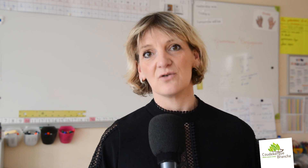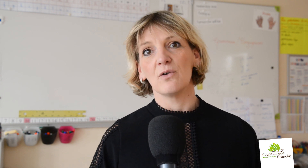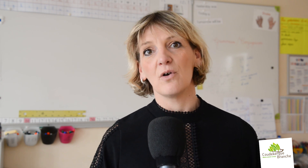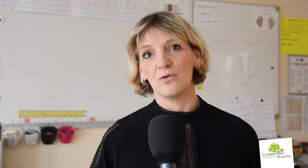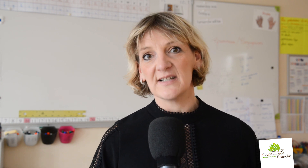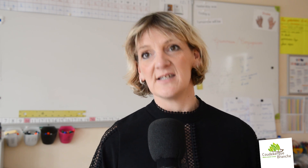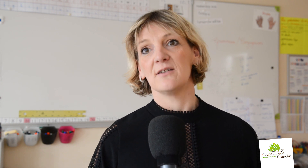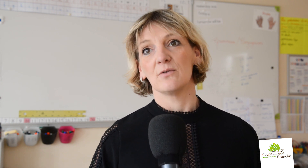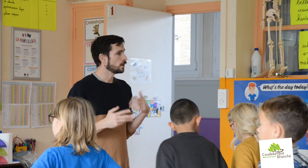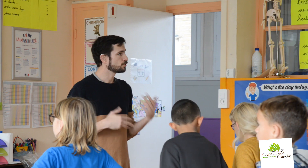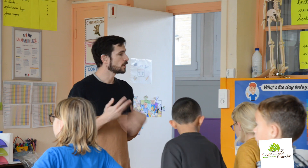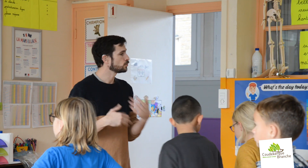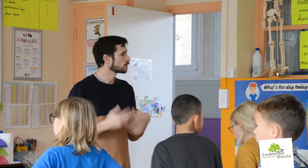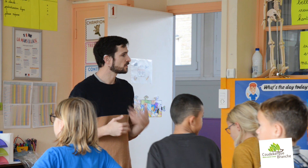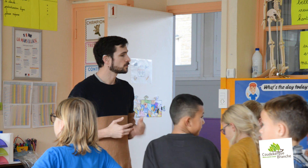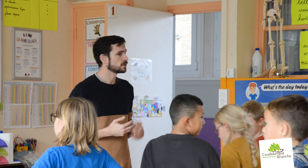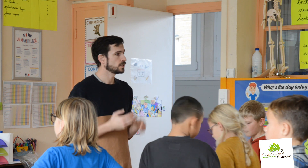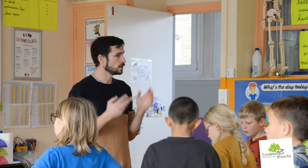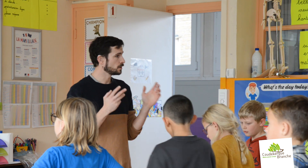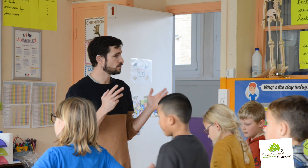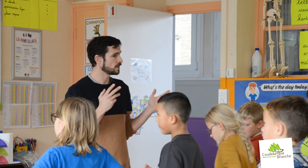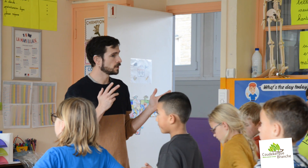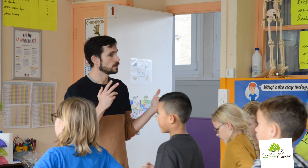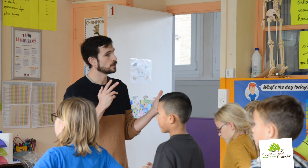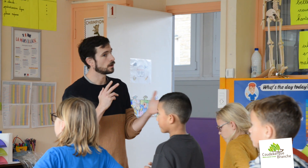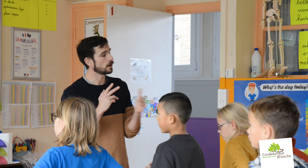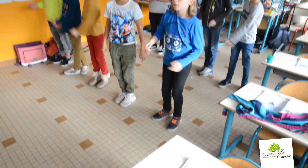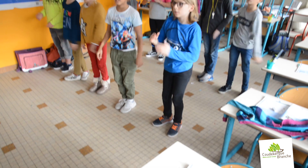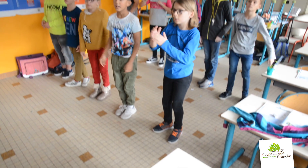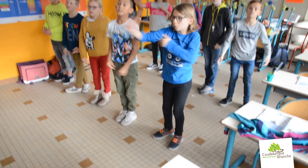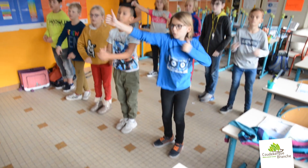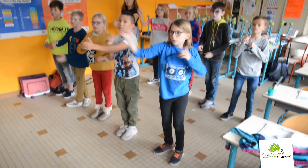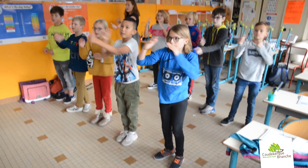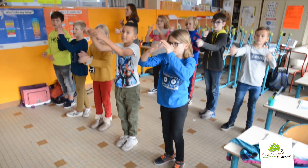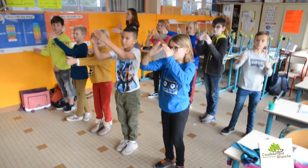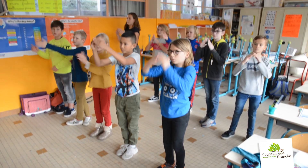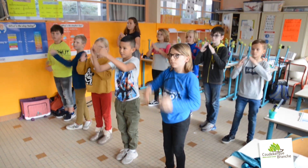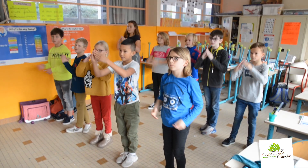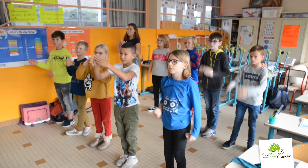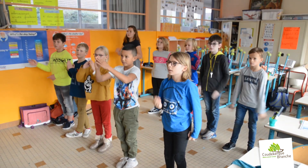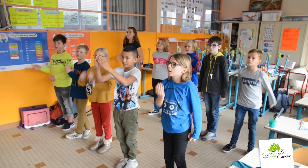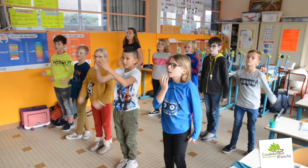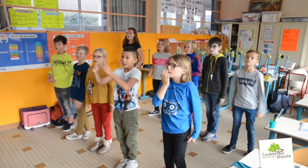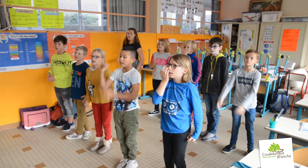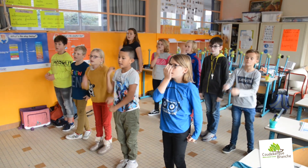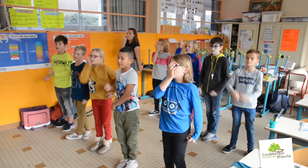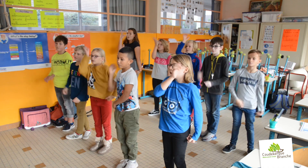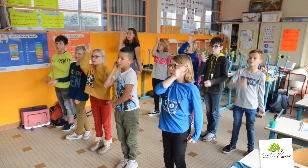chant en langue des signes. 10 élèves de CM2 ont appris le chant Le Soldat en langue des signes de Florent Pagny et